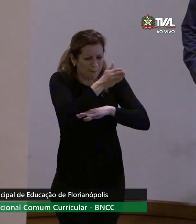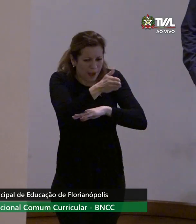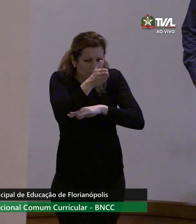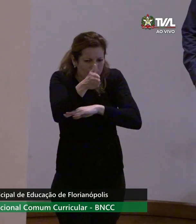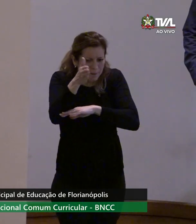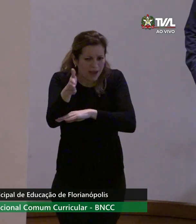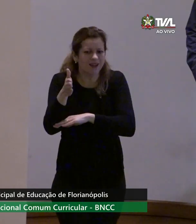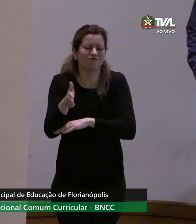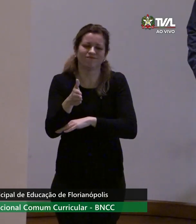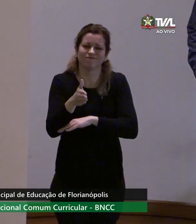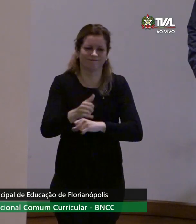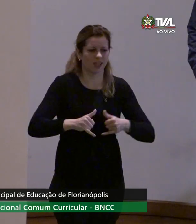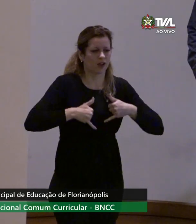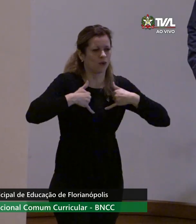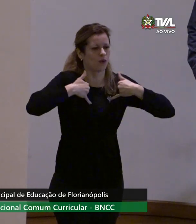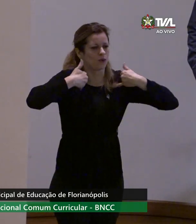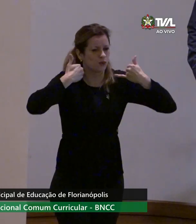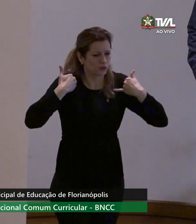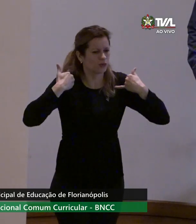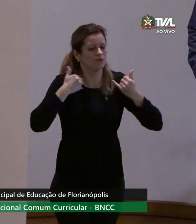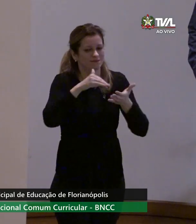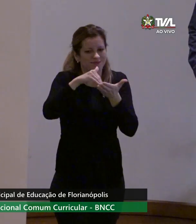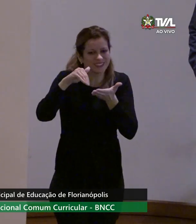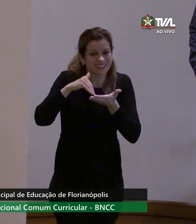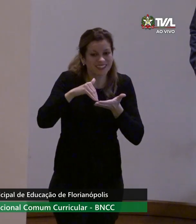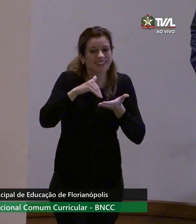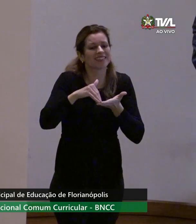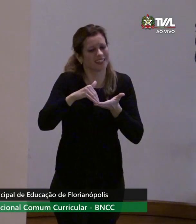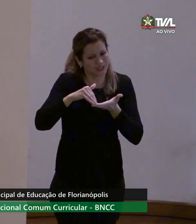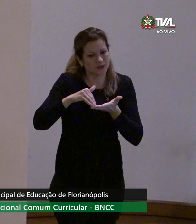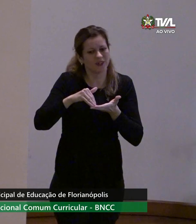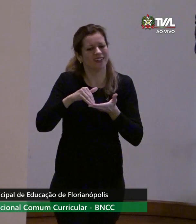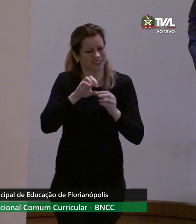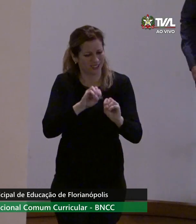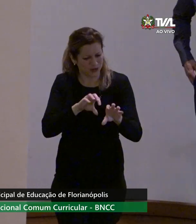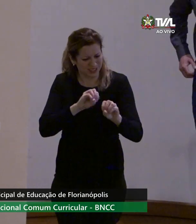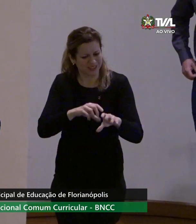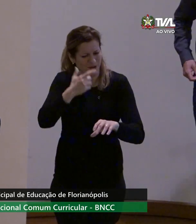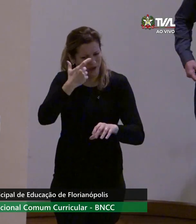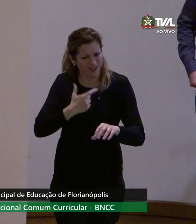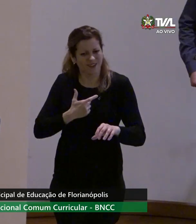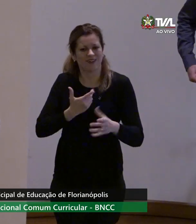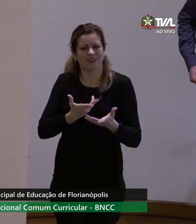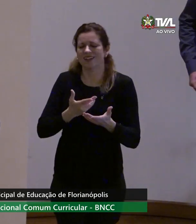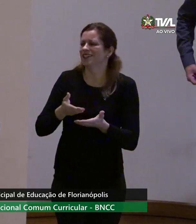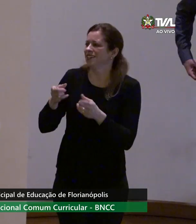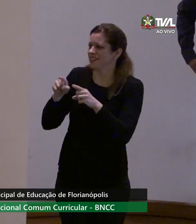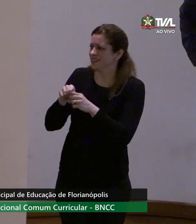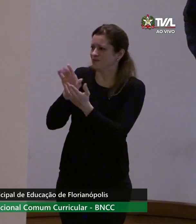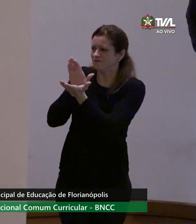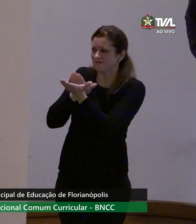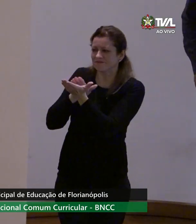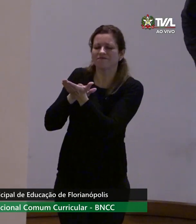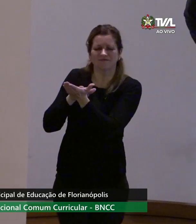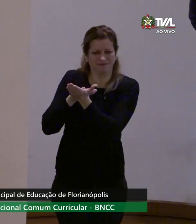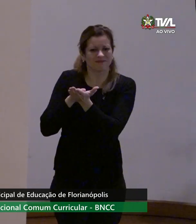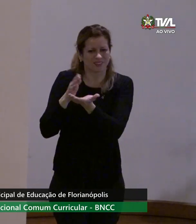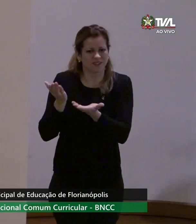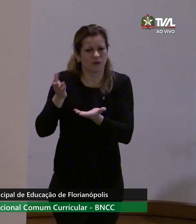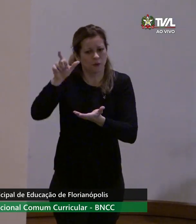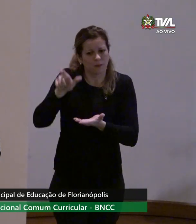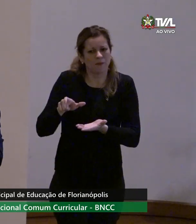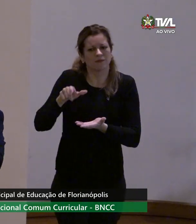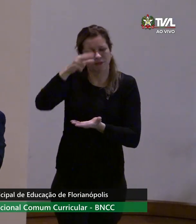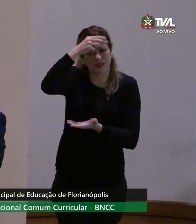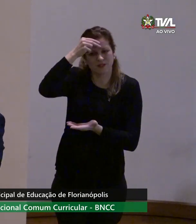e eu tenho muito orgulho como secretário de educação de dizer que acho os prefeitos não conta para ninguém mas eu acho que a gente